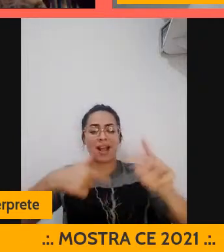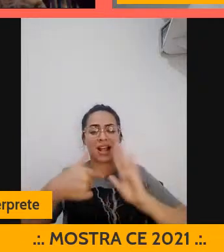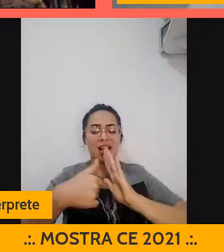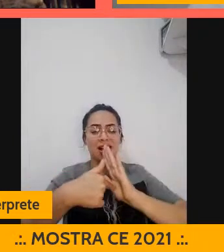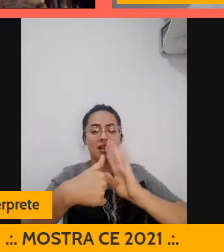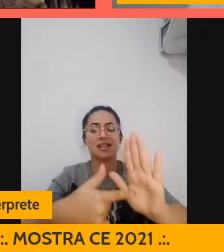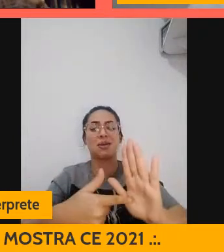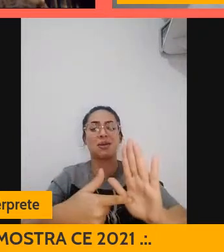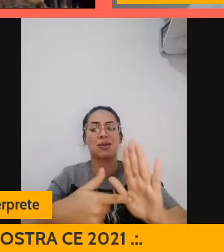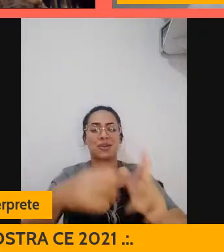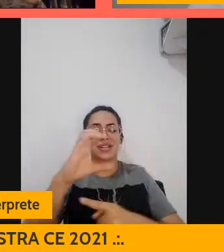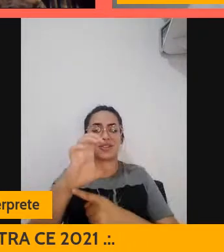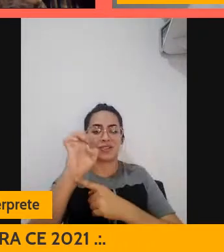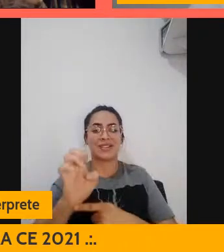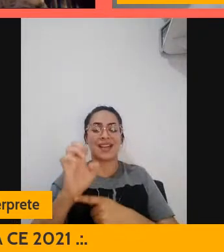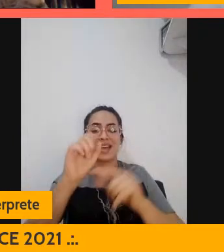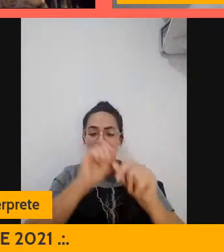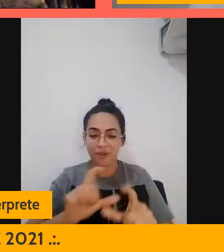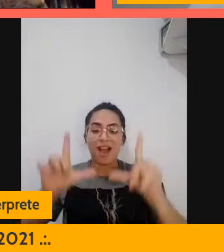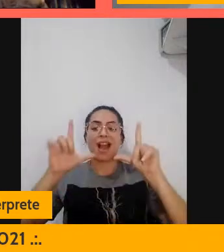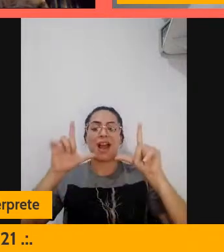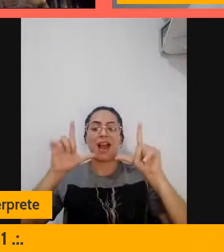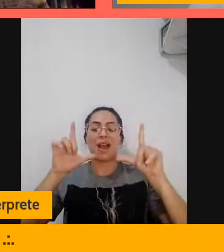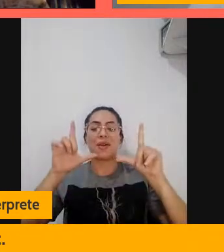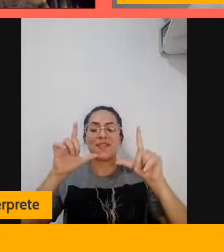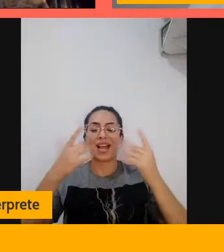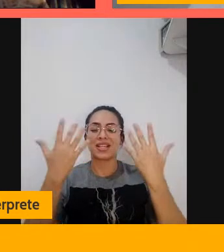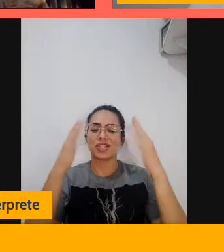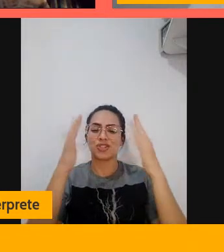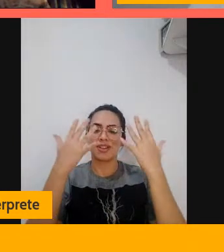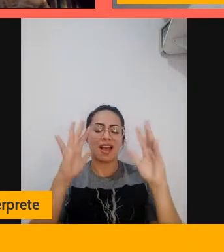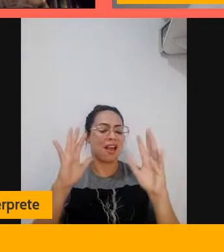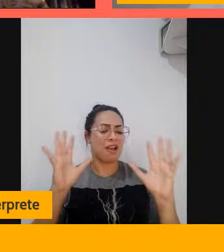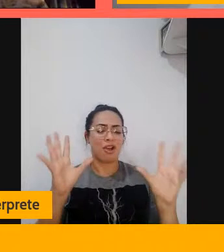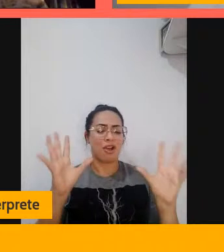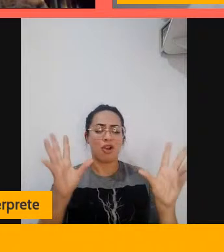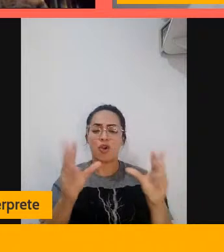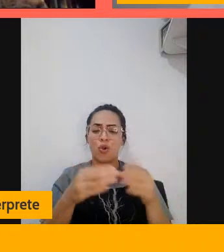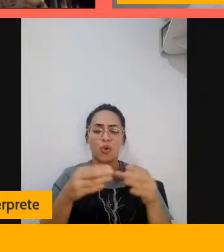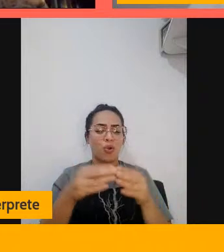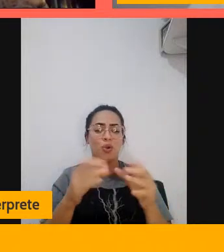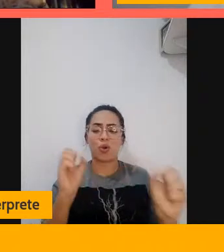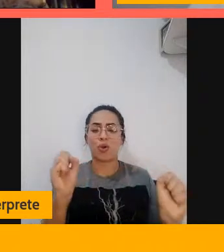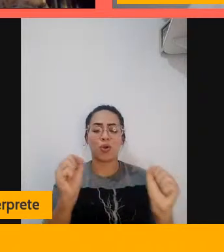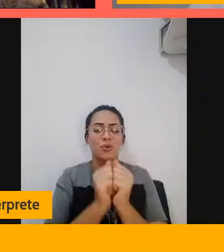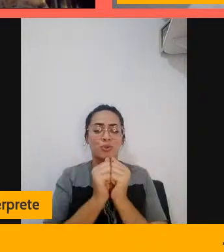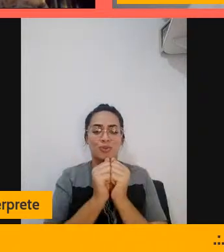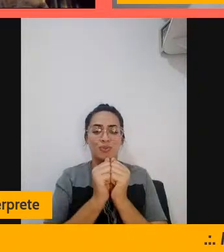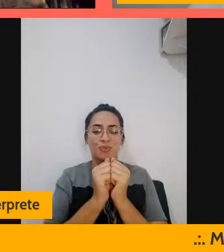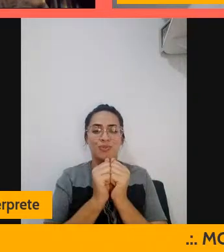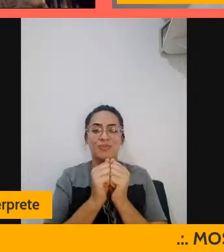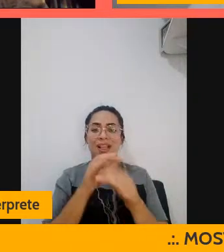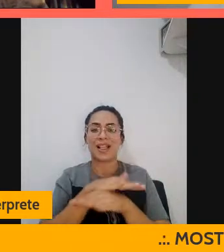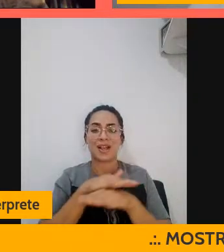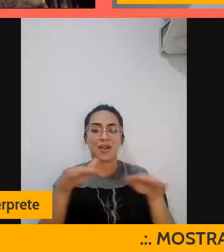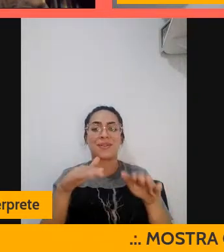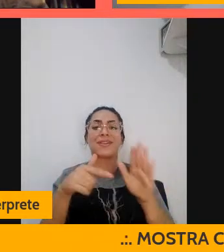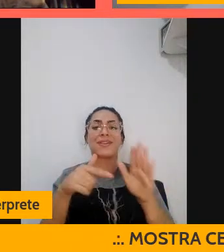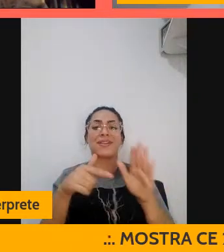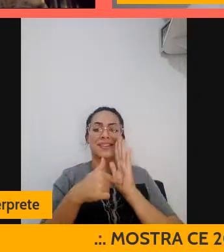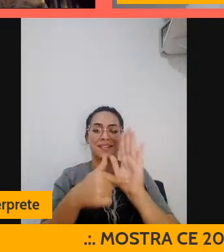aqui para a tela e que vamos todo mundo celebrar esse encerramento da Mostra CE.